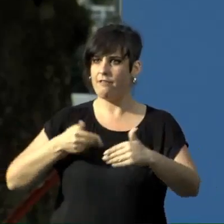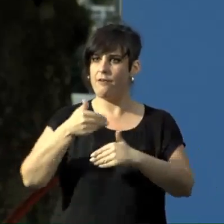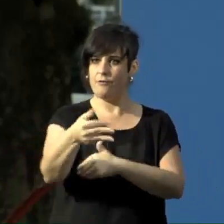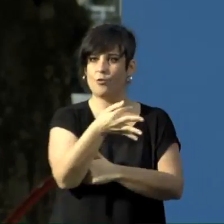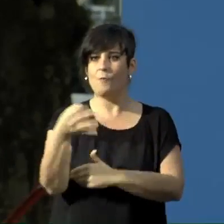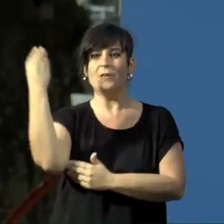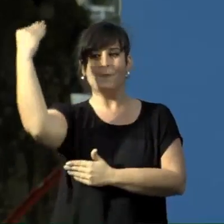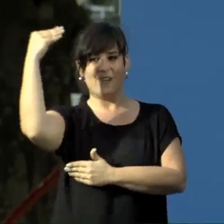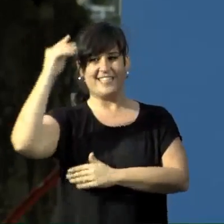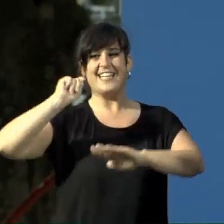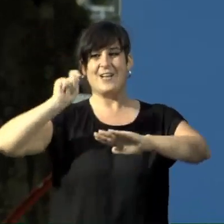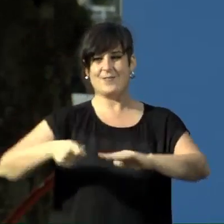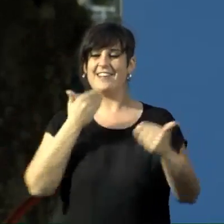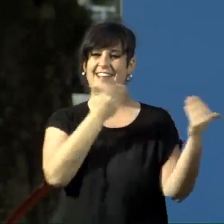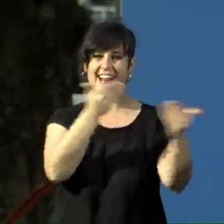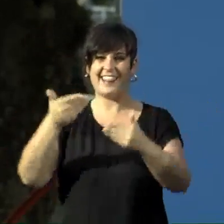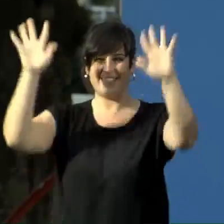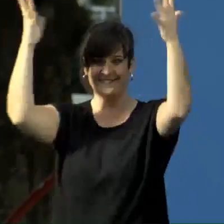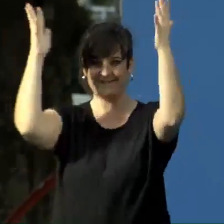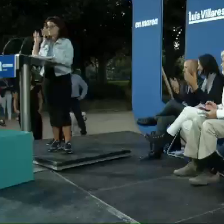seu presidente Luís Villares. Moitas gracias.